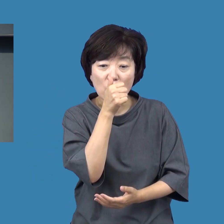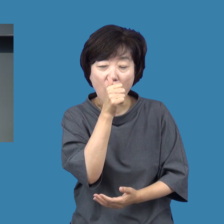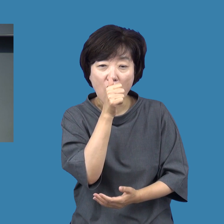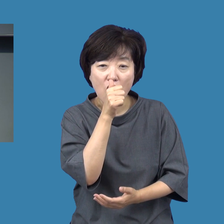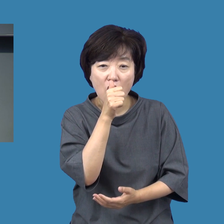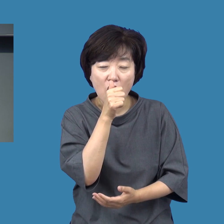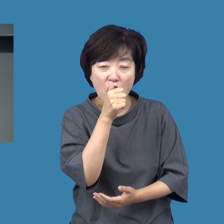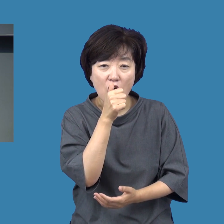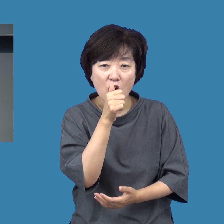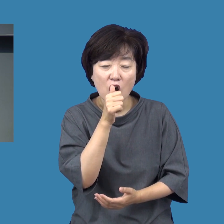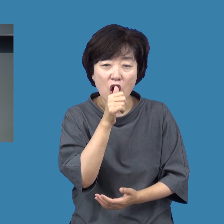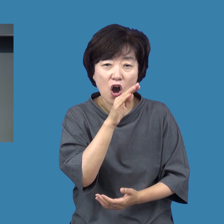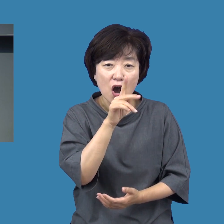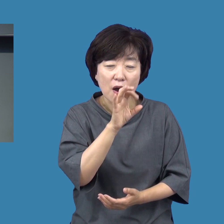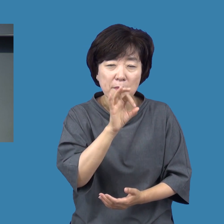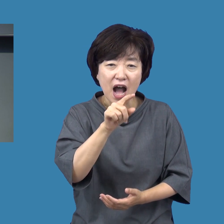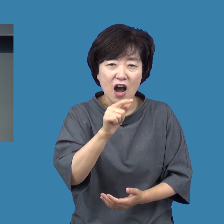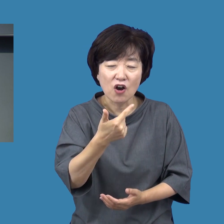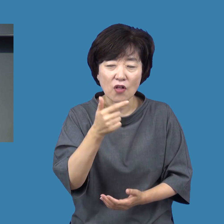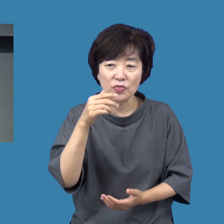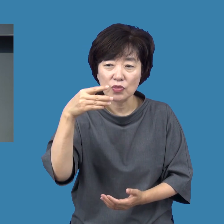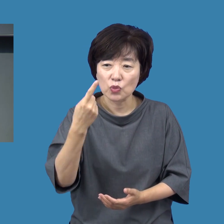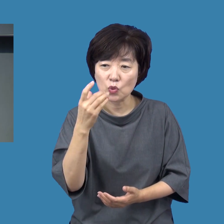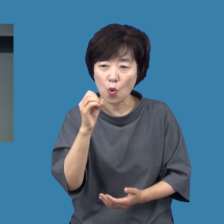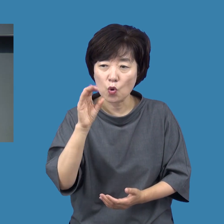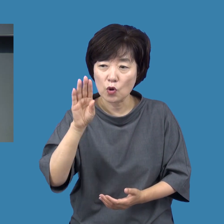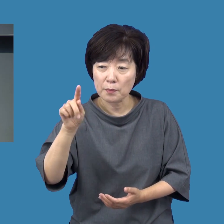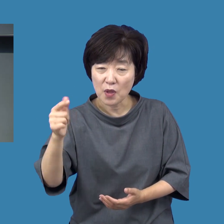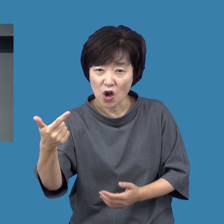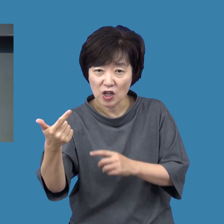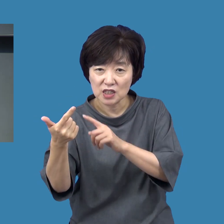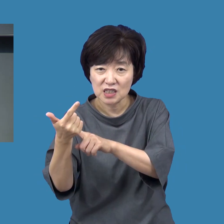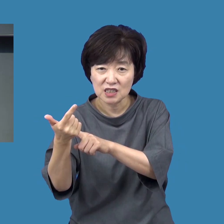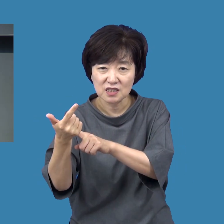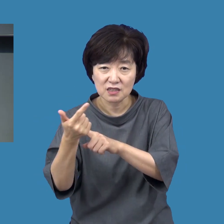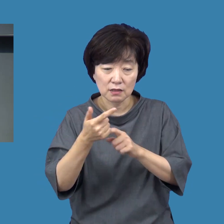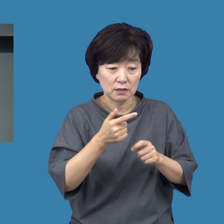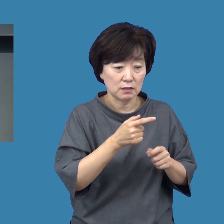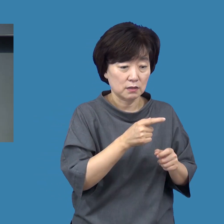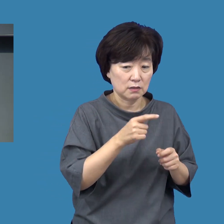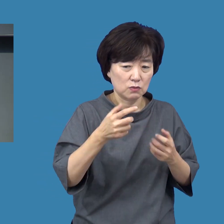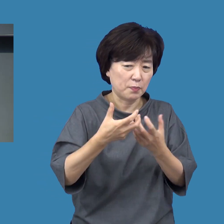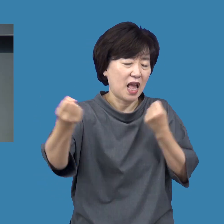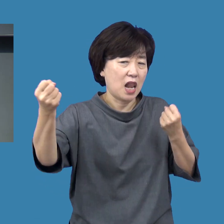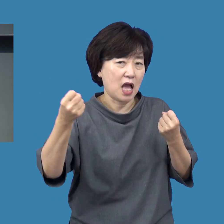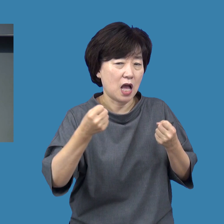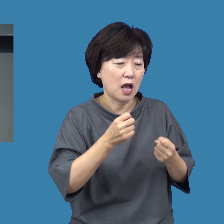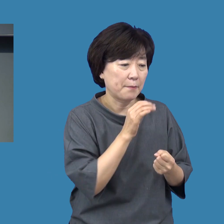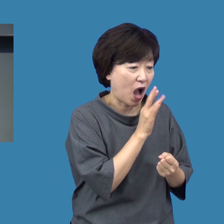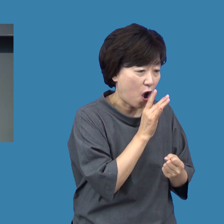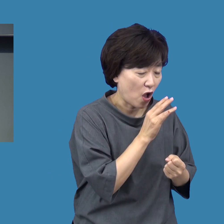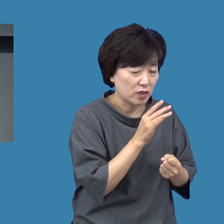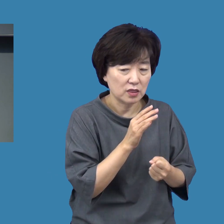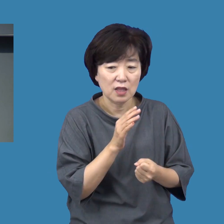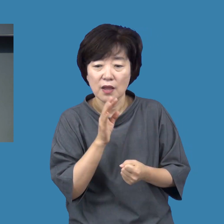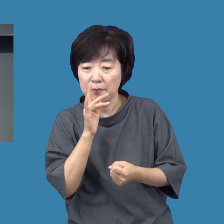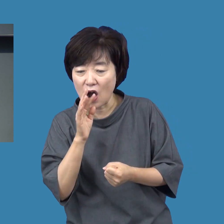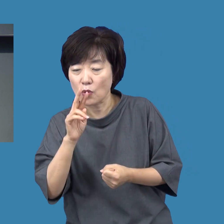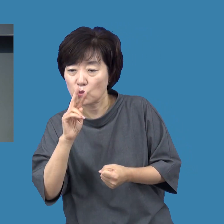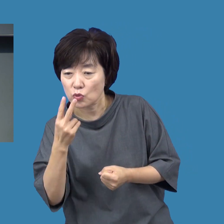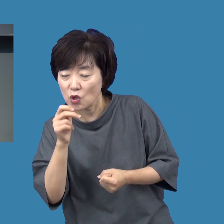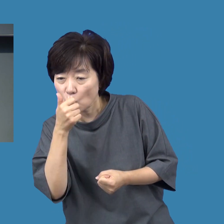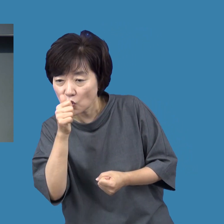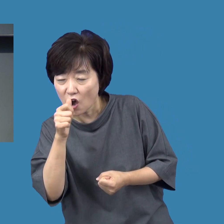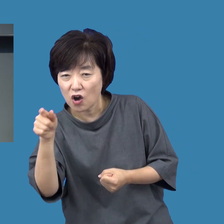통변은요 방언의 목적하고 좀 다른 목적이에요. 그래서 방언의 은사와 방언 통변의 은사는 나누잖아. 그러니까 사실 방언 통변의 은사는